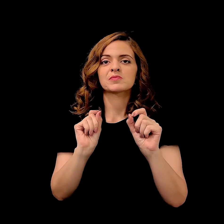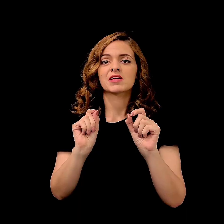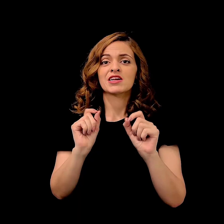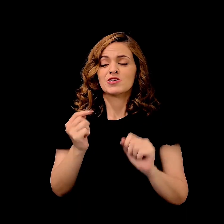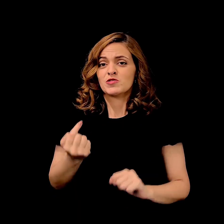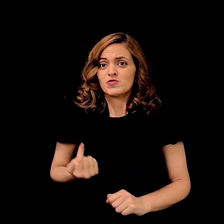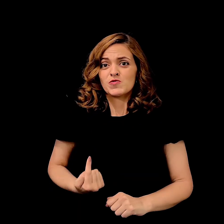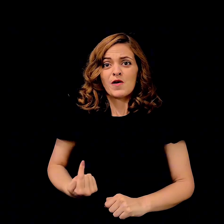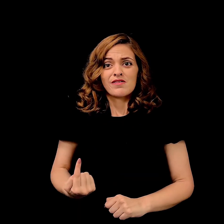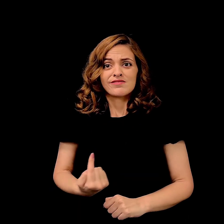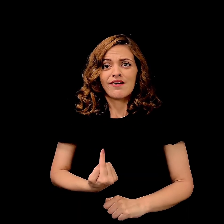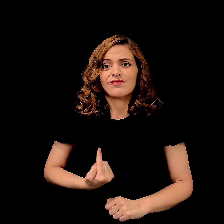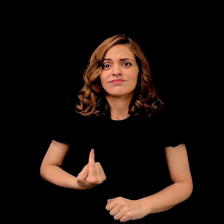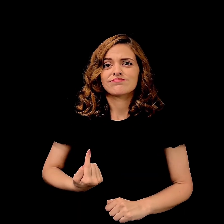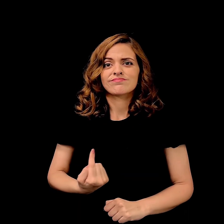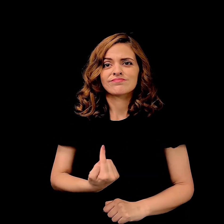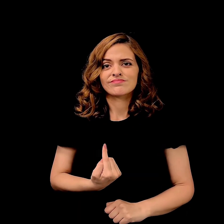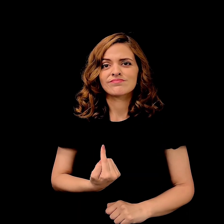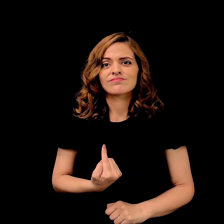solitárias.